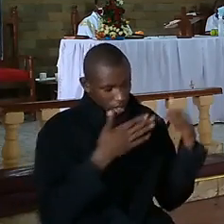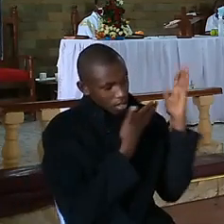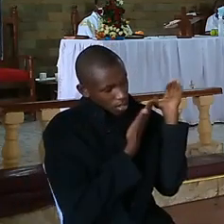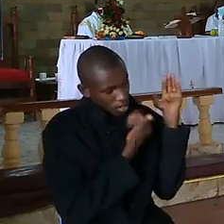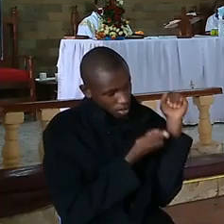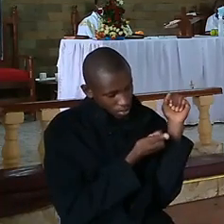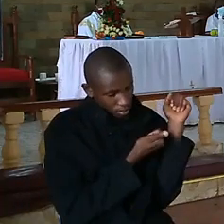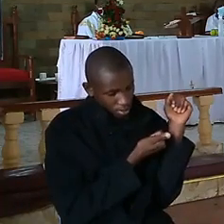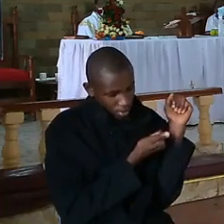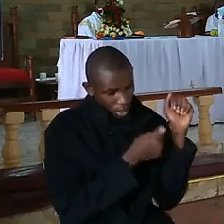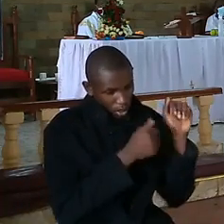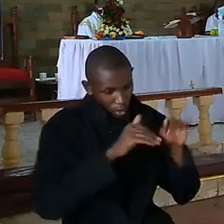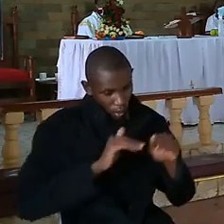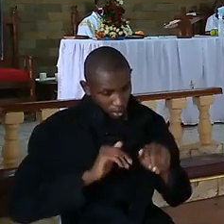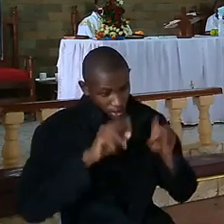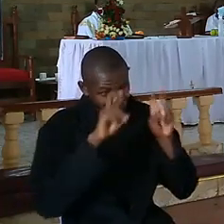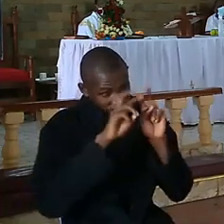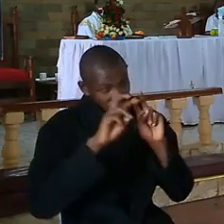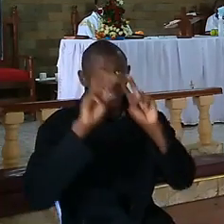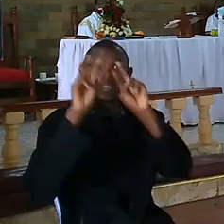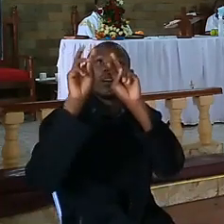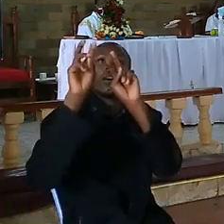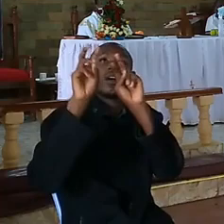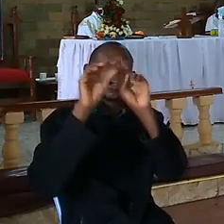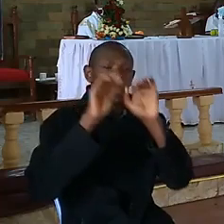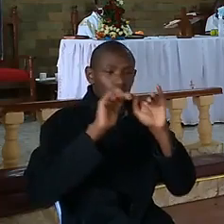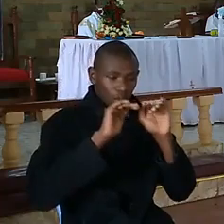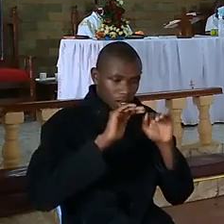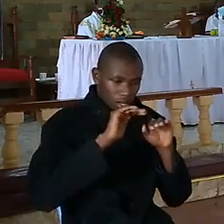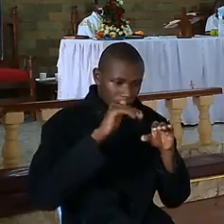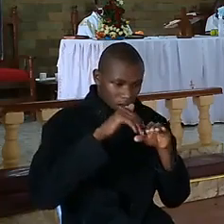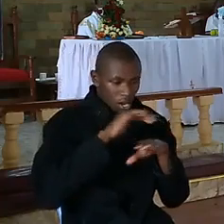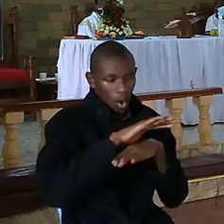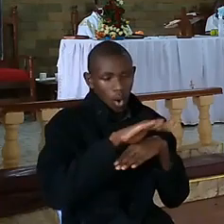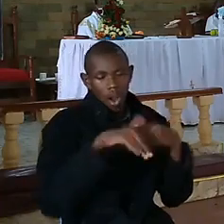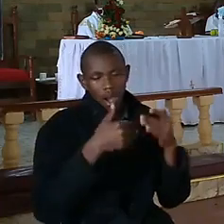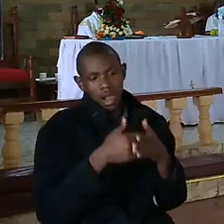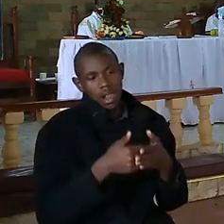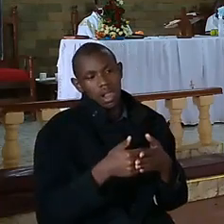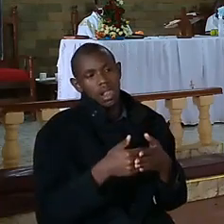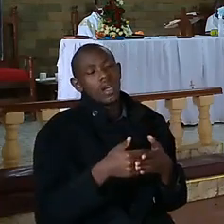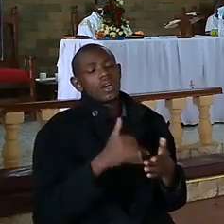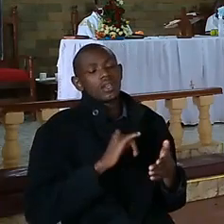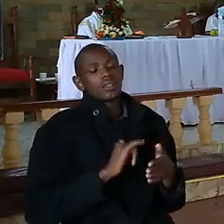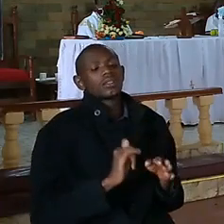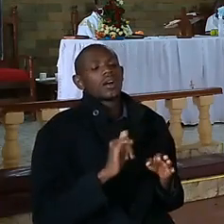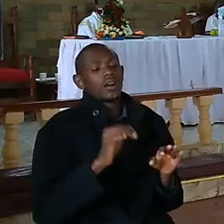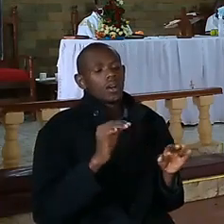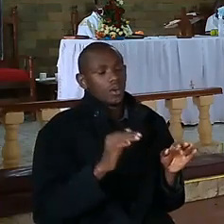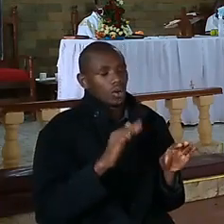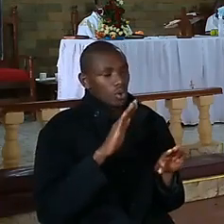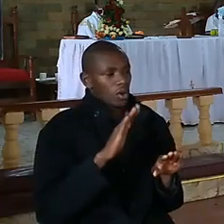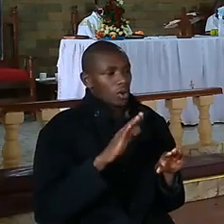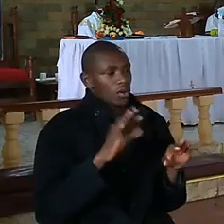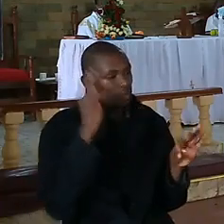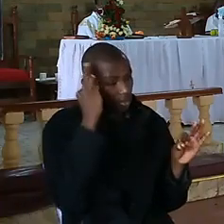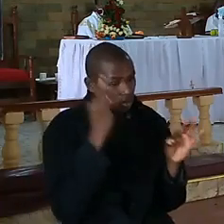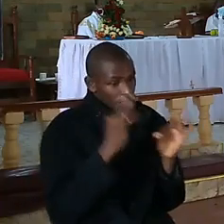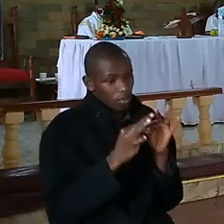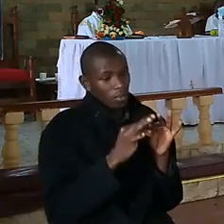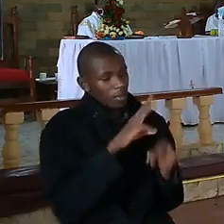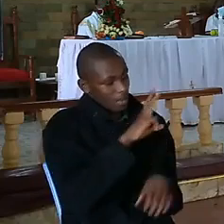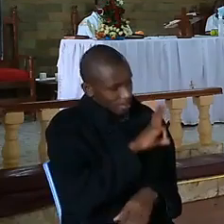tũmwĩrĩgĩrĩre na tũmũcũthĩrĩrie ona tũmweterere maũndũ-inĩ maitũ me mothe nĩ Ngai mwĩhokeku nĩ Ngai ũiyũirwo nĩ